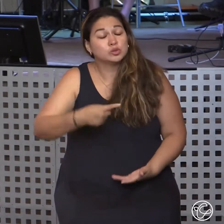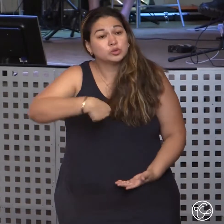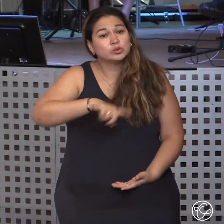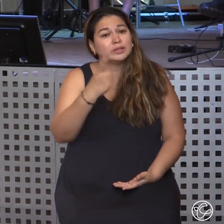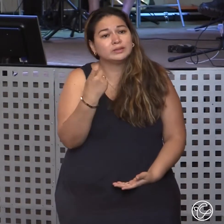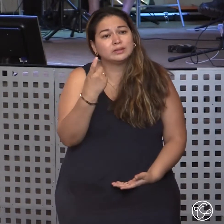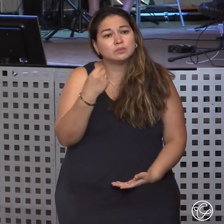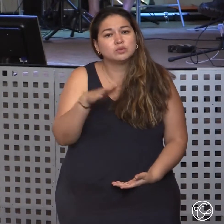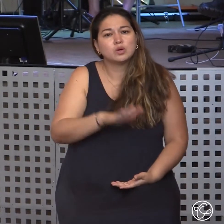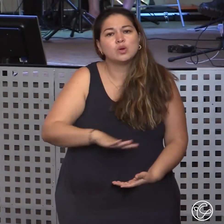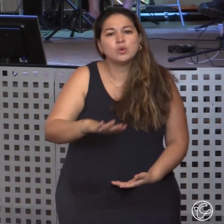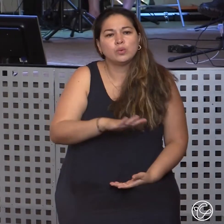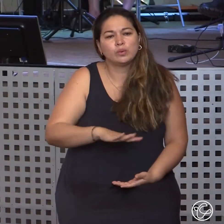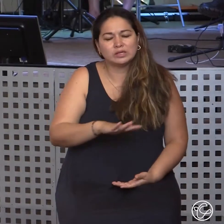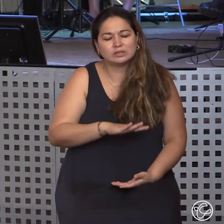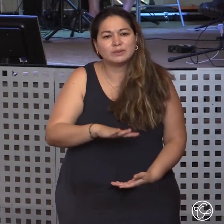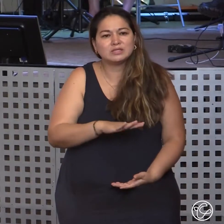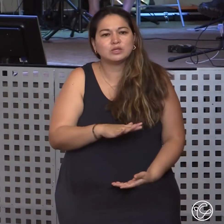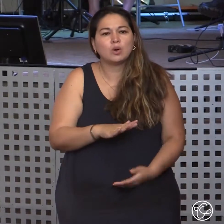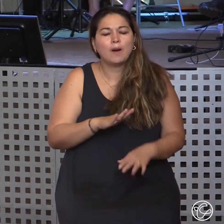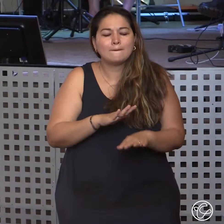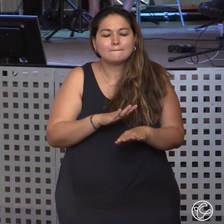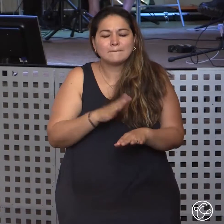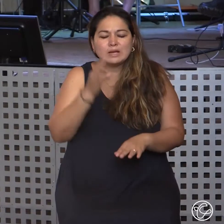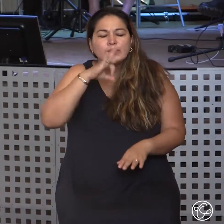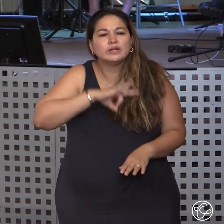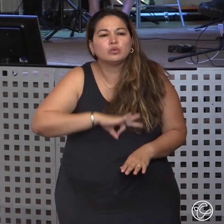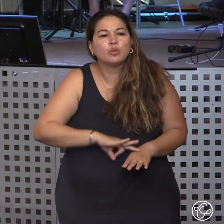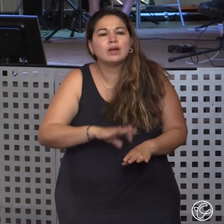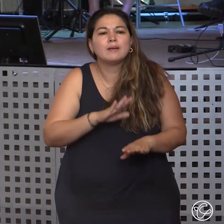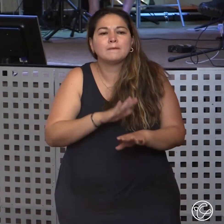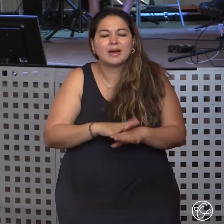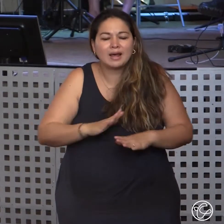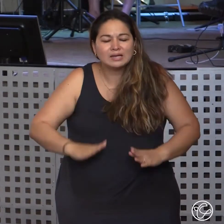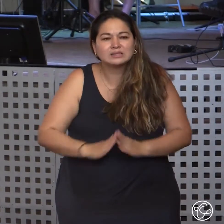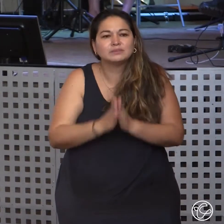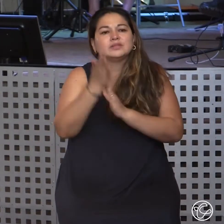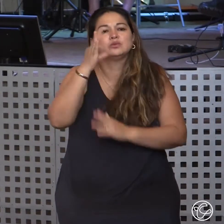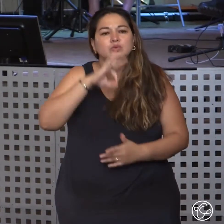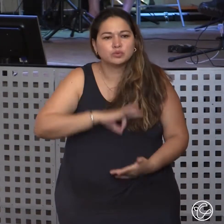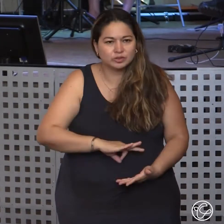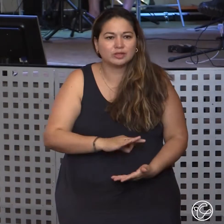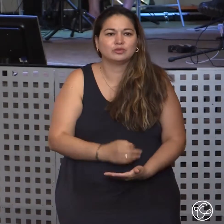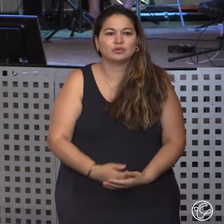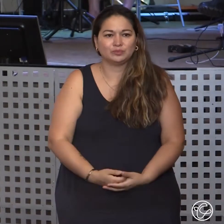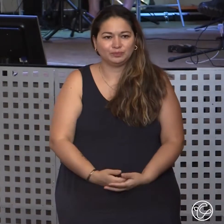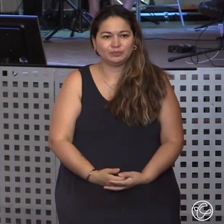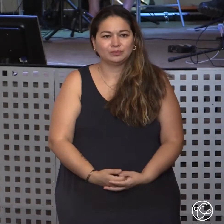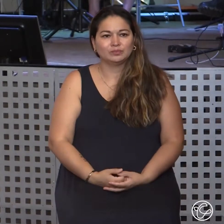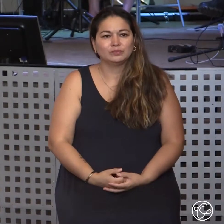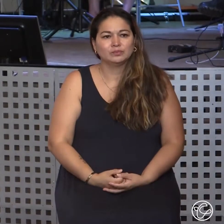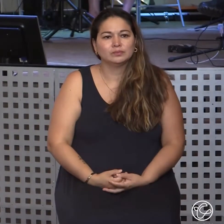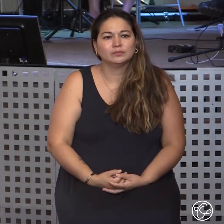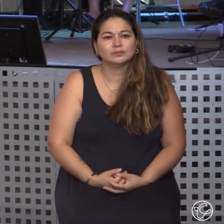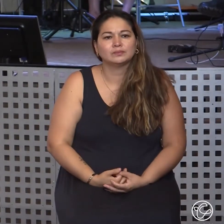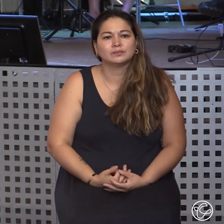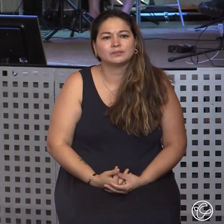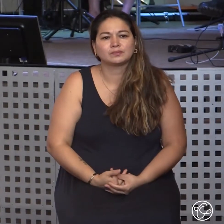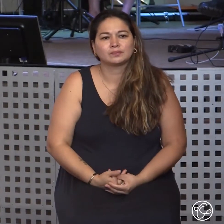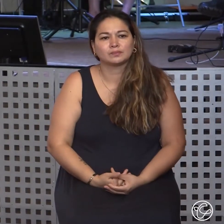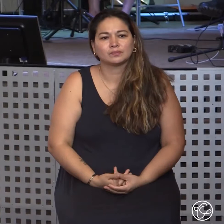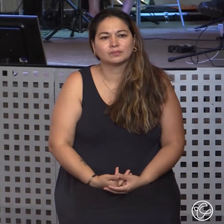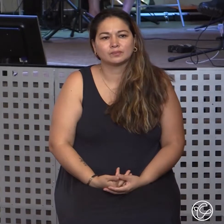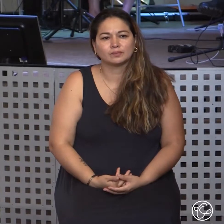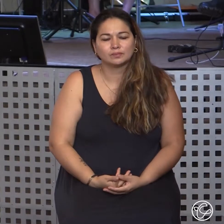Él. Y entiéndeme, dice, no, si ya el Espíritu Santo está dentro de mí. Sí, no digo que no, pero